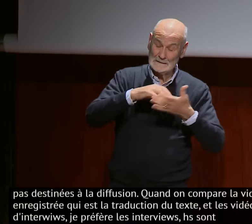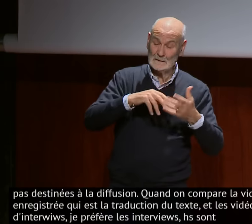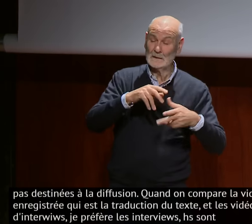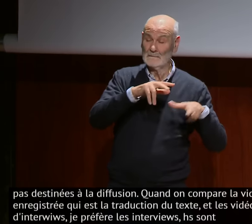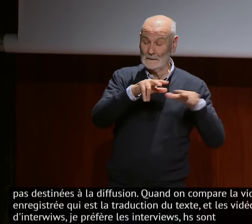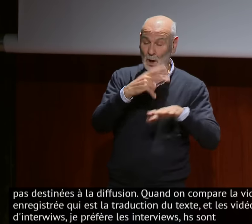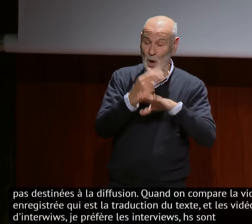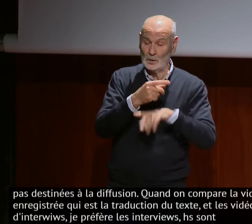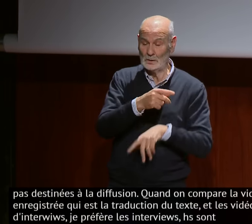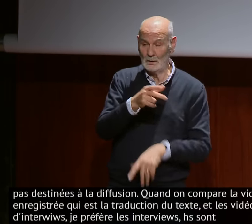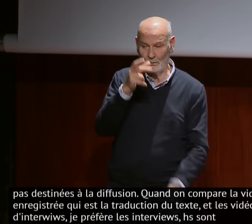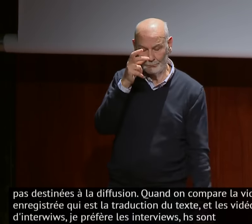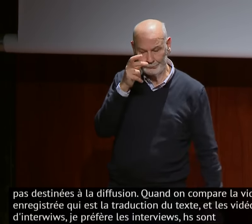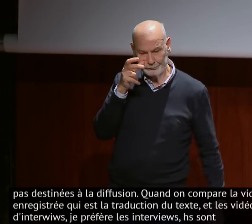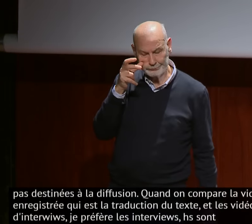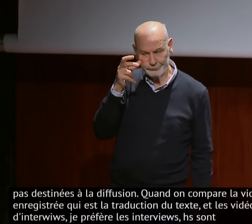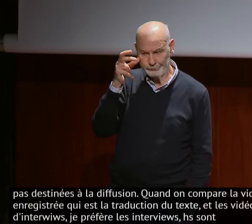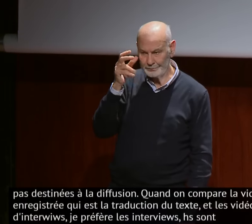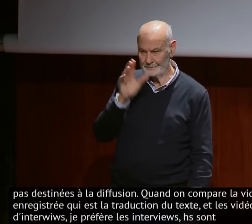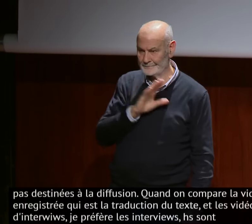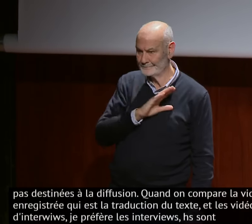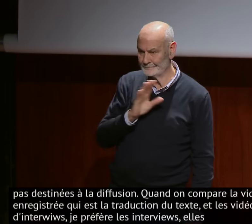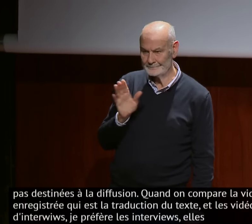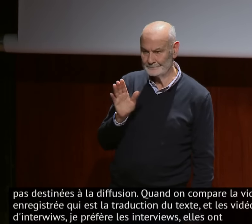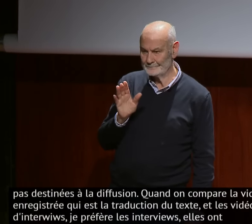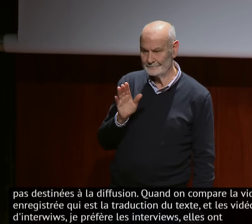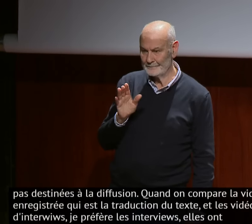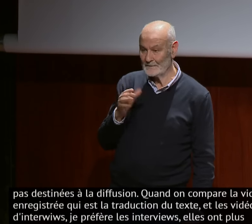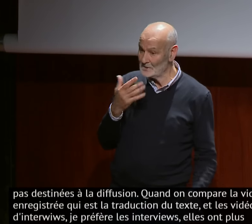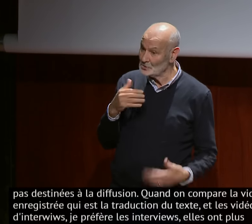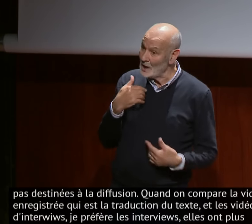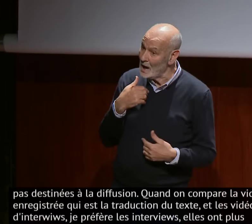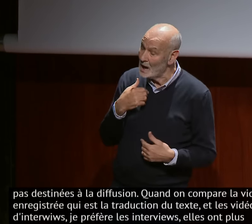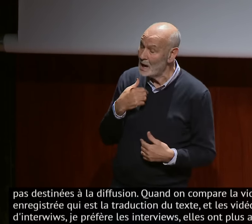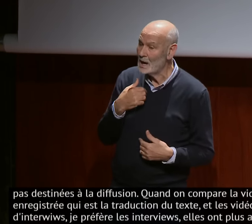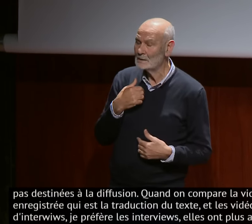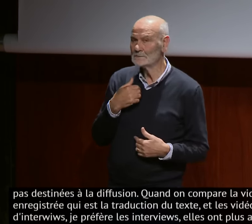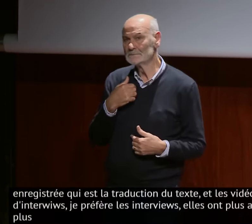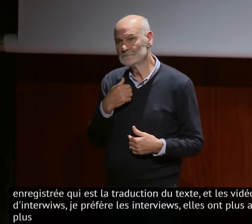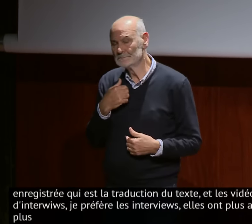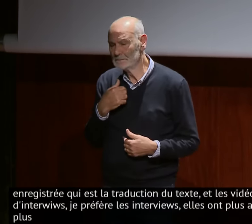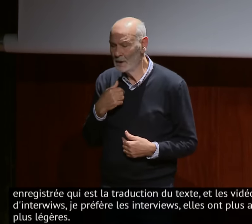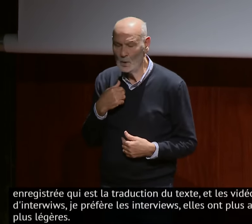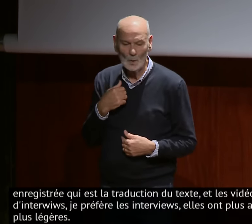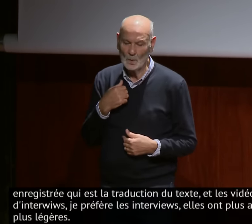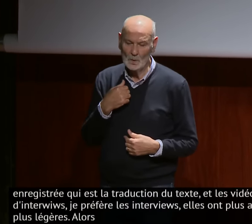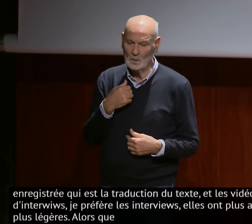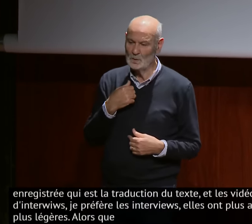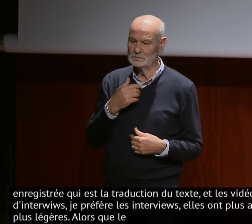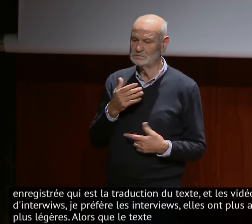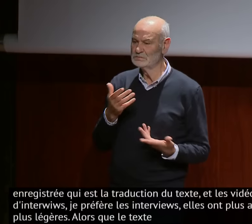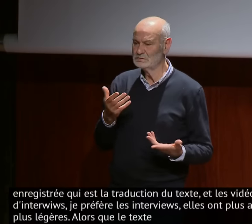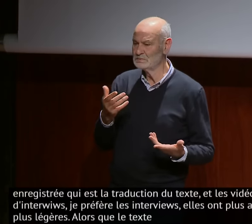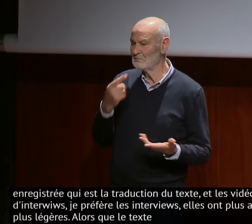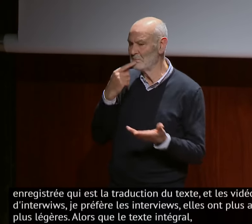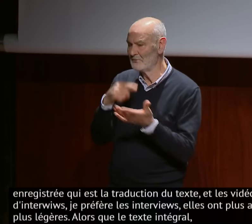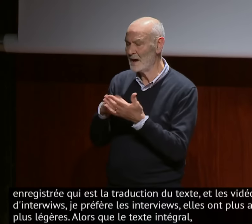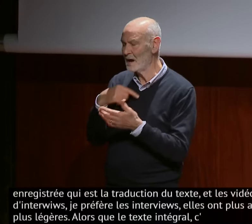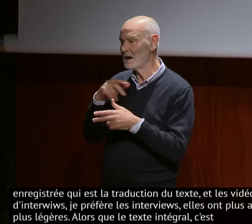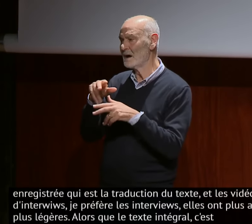le texte intégral, c'est un peu... C'est un peu poussif à